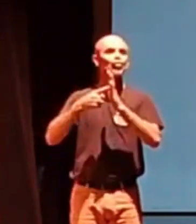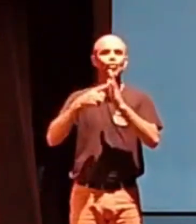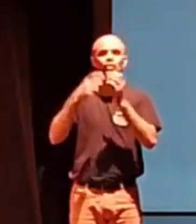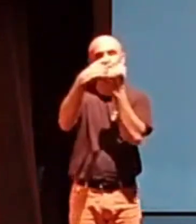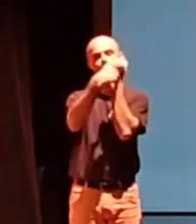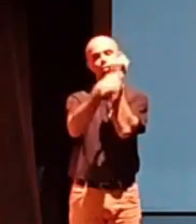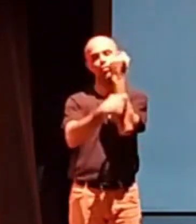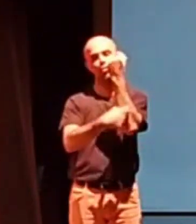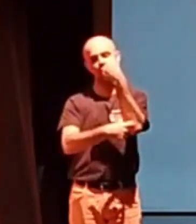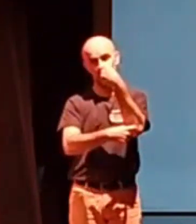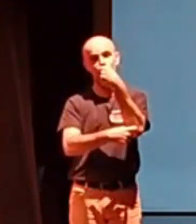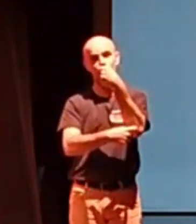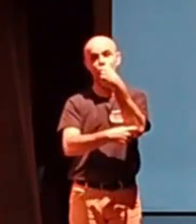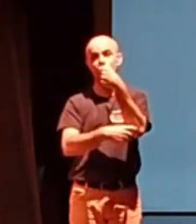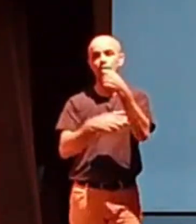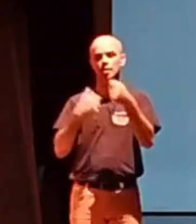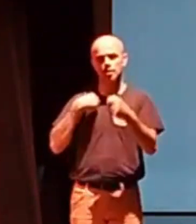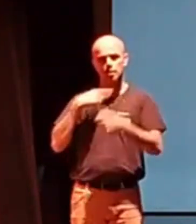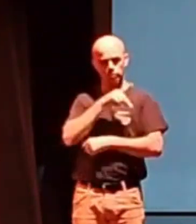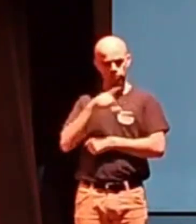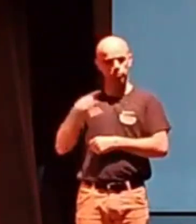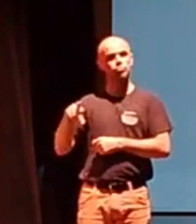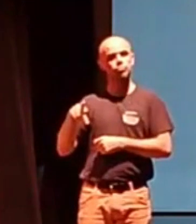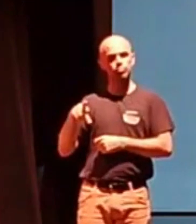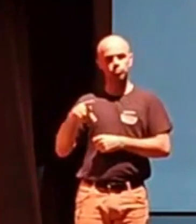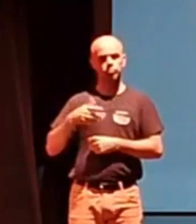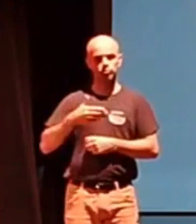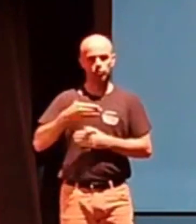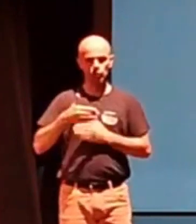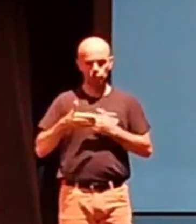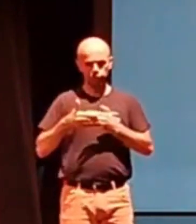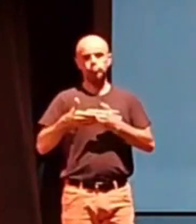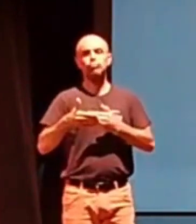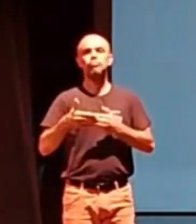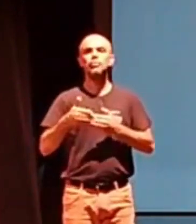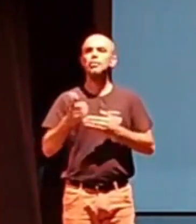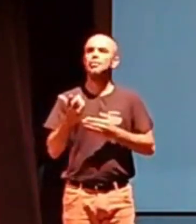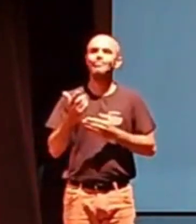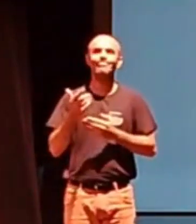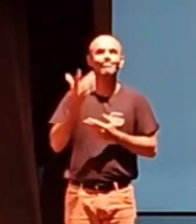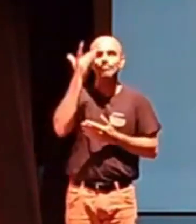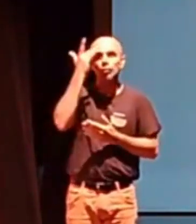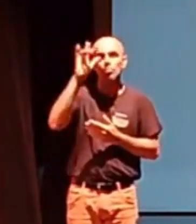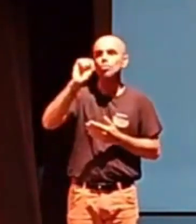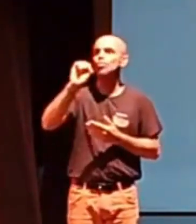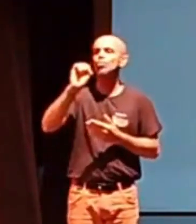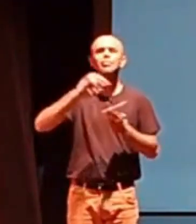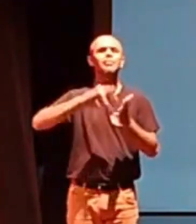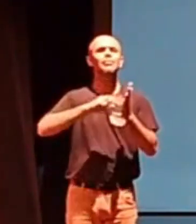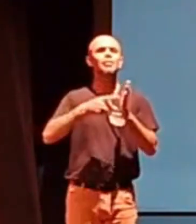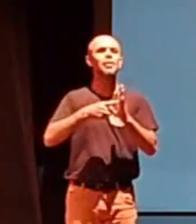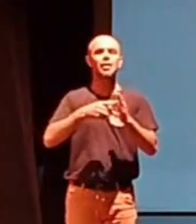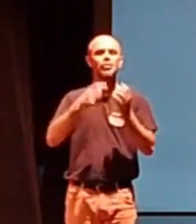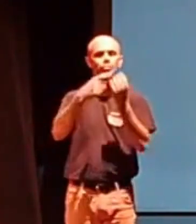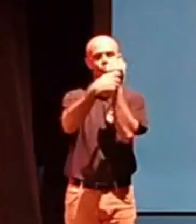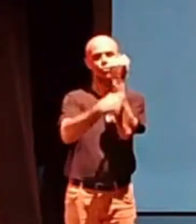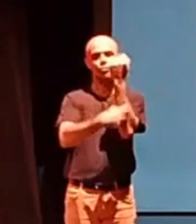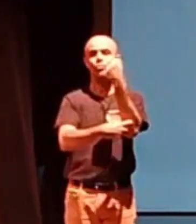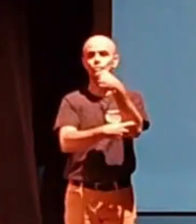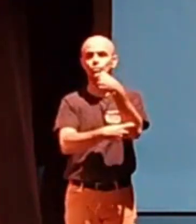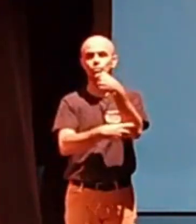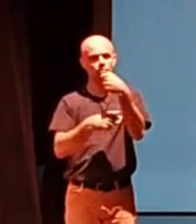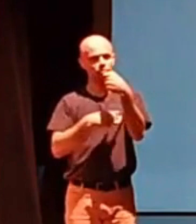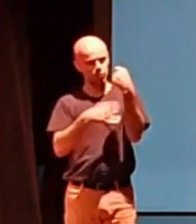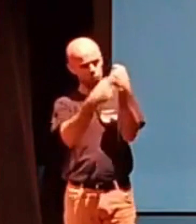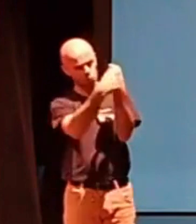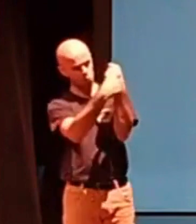eu mesmo à frente da presidente da Frente Parlamentar de Saúde, eu não sabia o que era escoliose. Para mim, quando se falava em